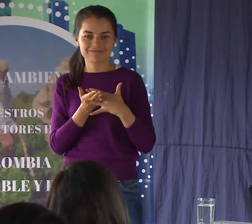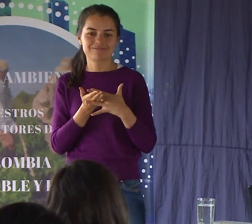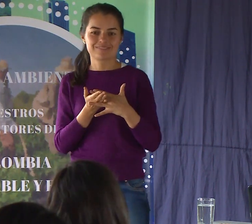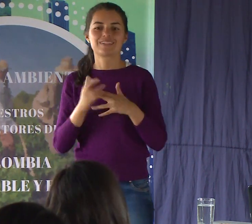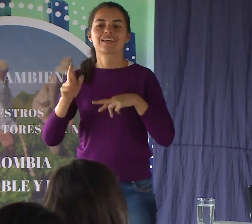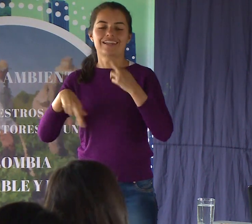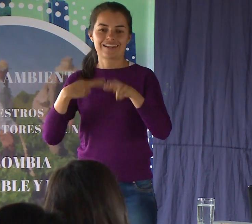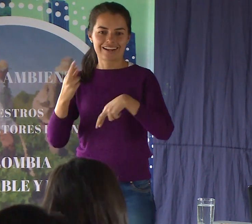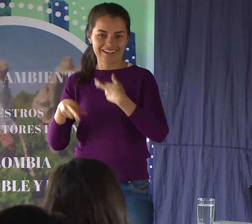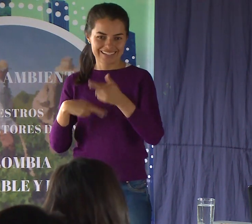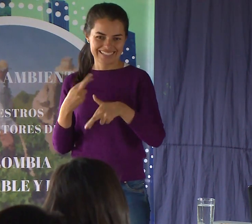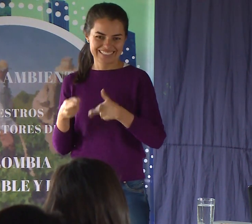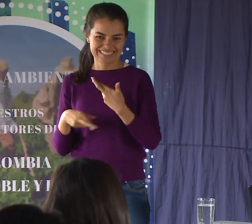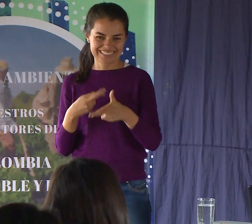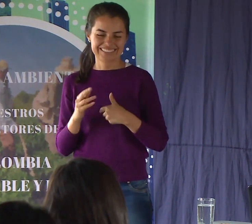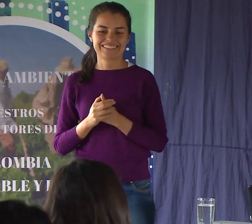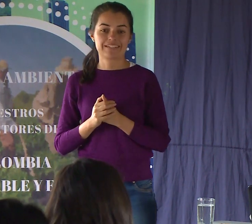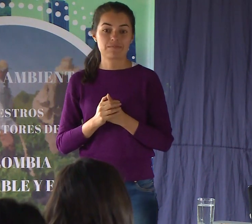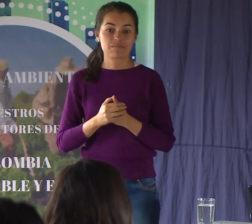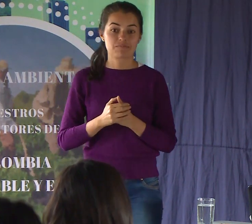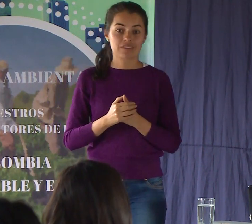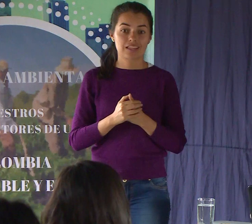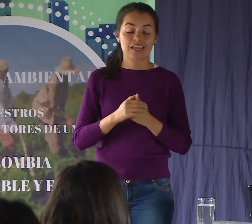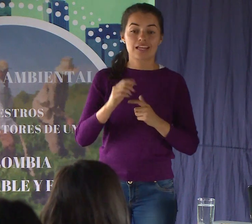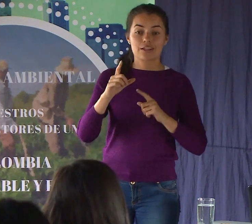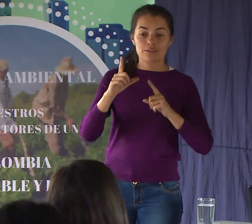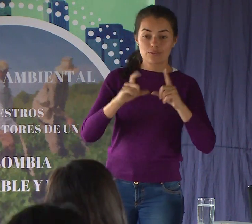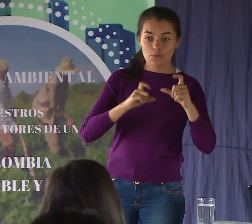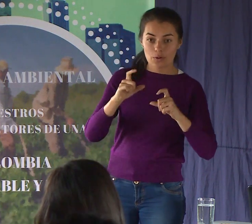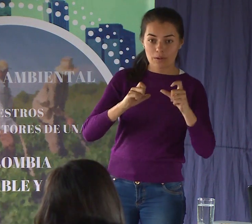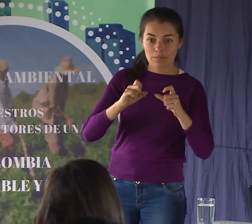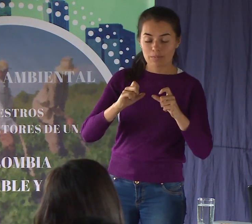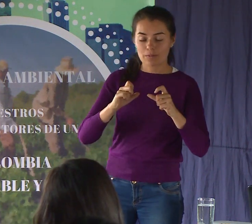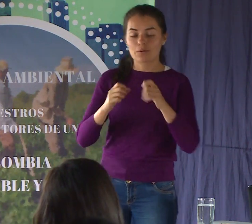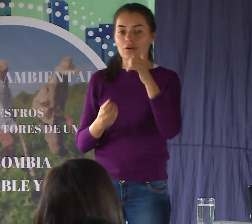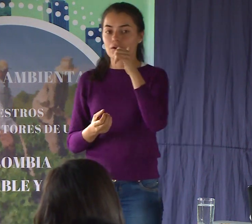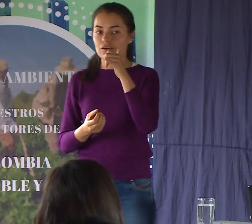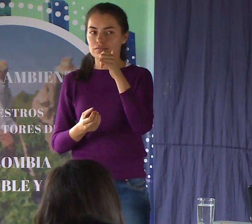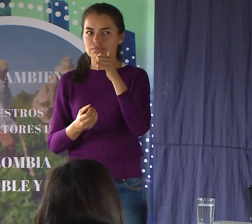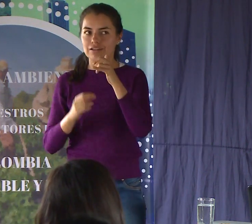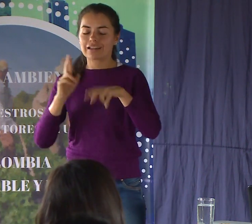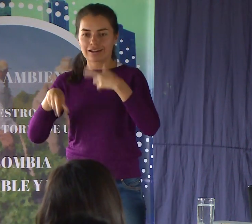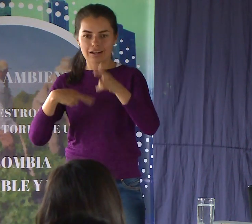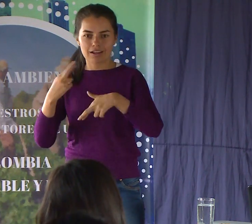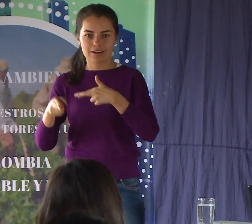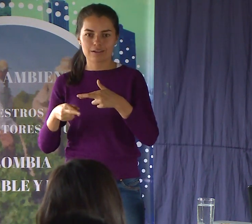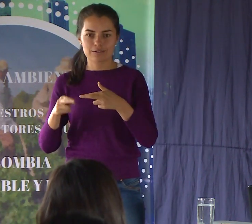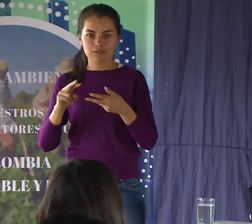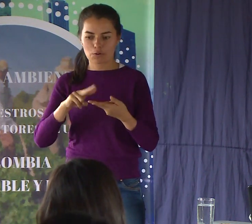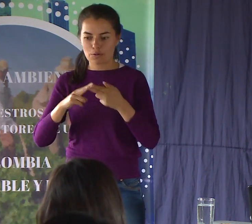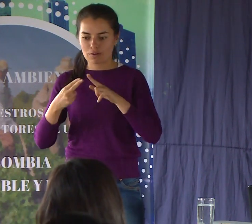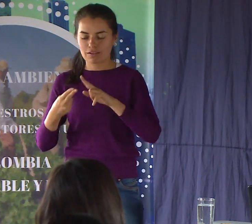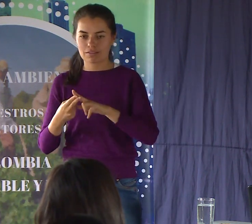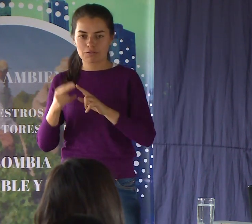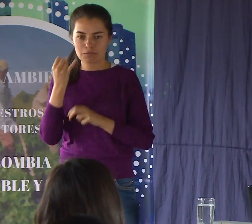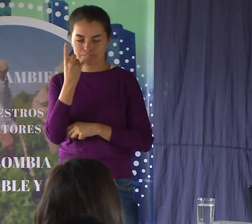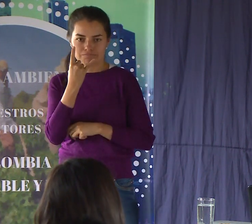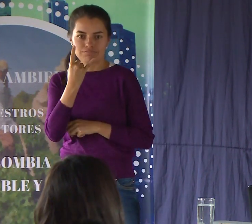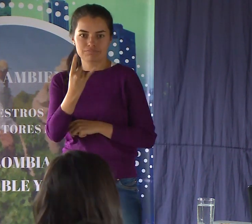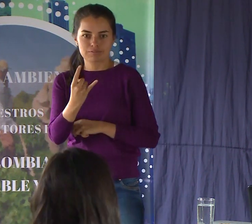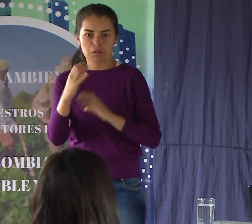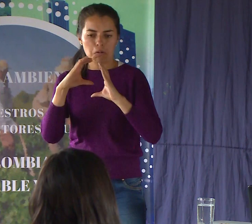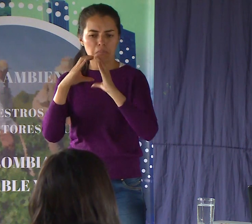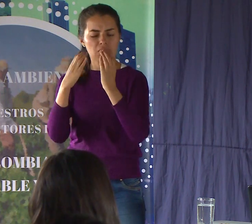sentido, estas dos ideas, tanto turismo como recreación, tienen mucho que ver, pero de manera muy interesante, el mundo las ve